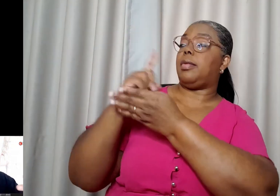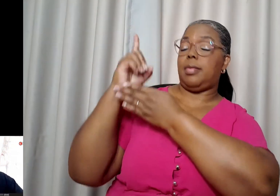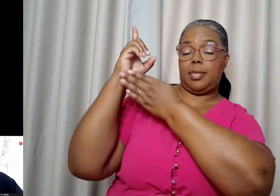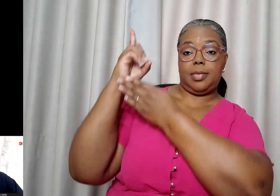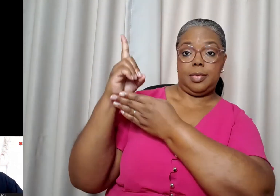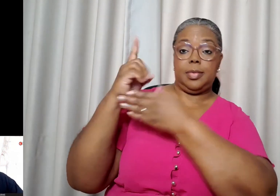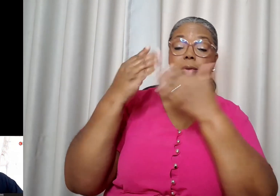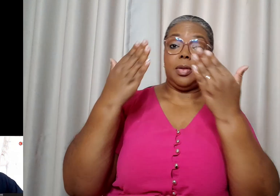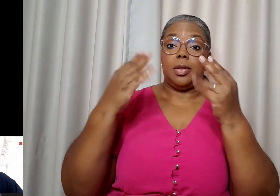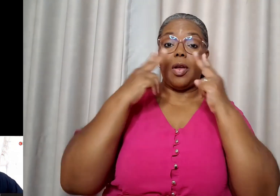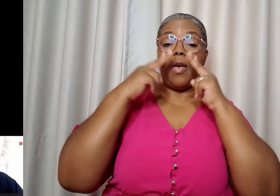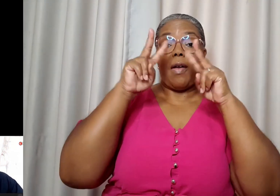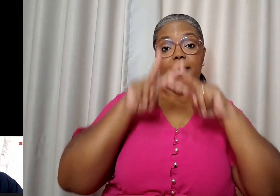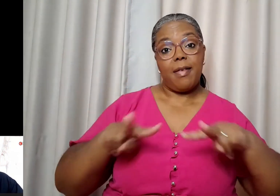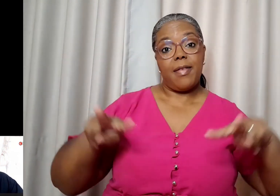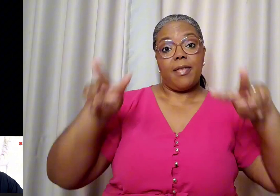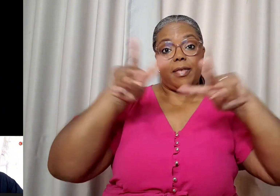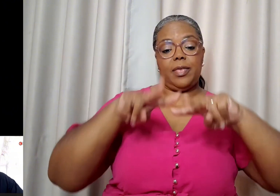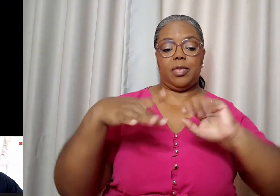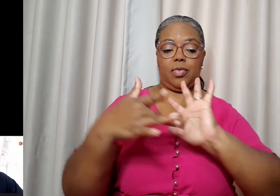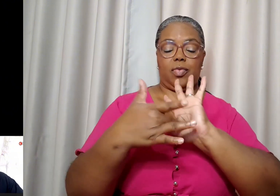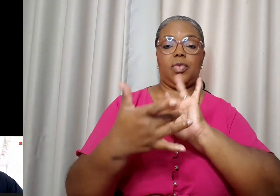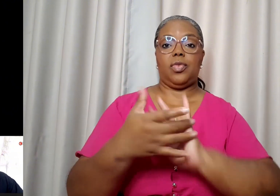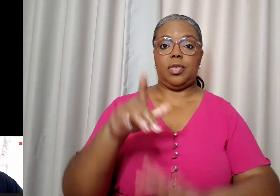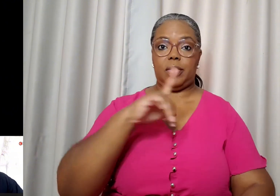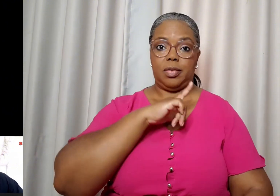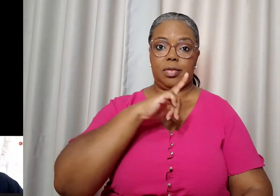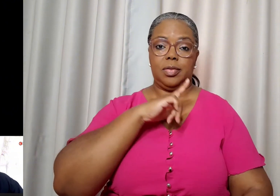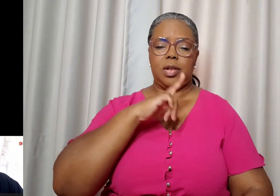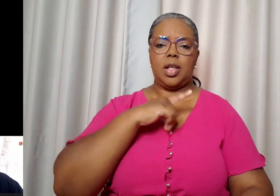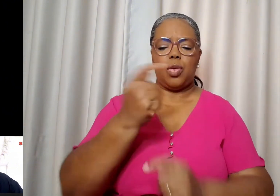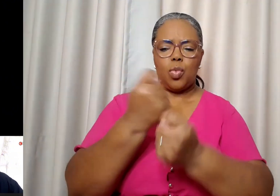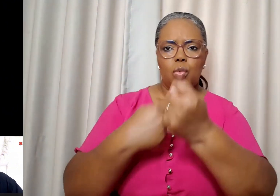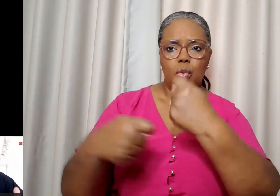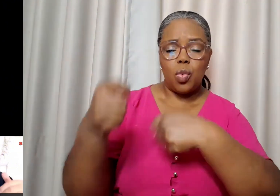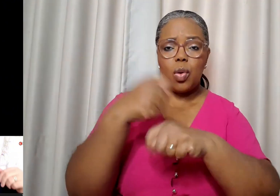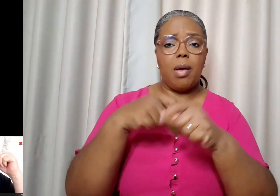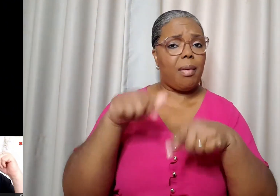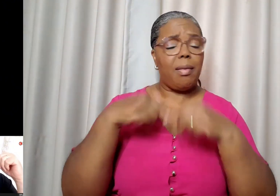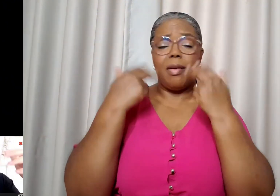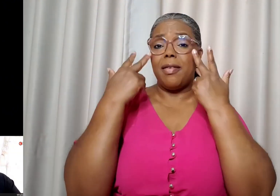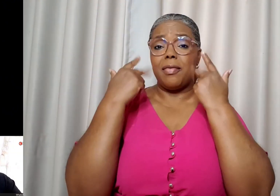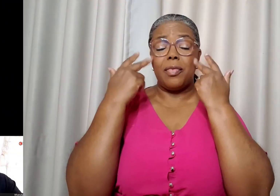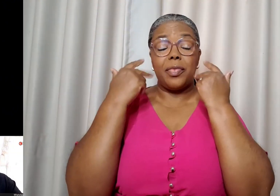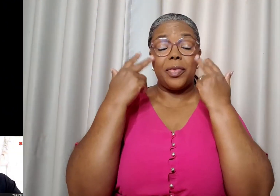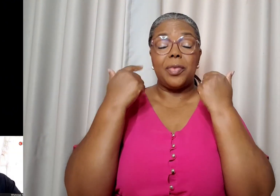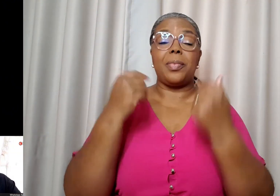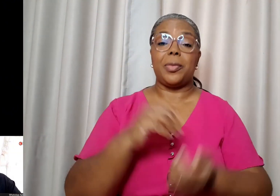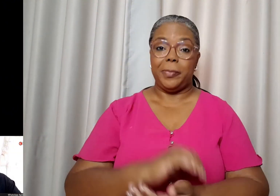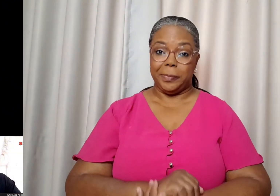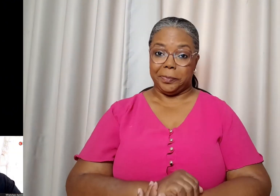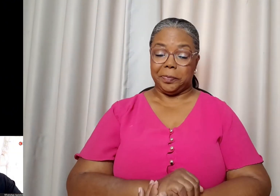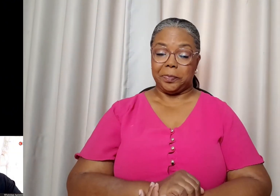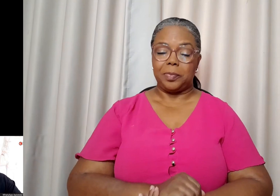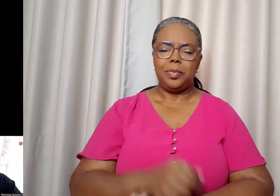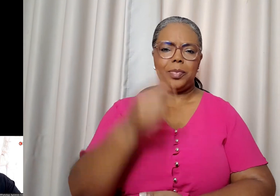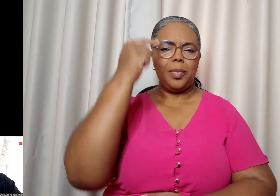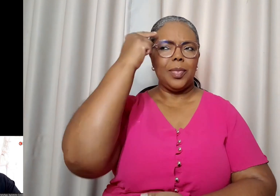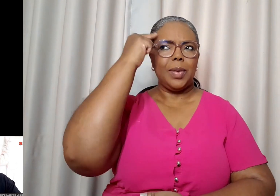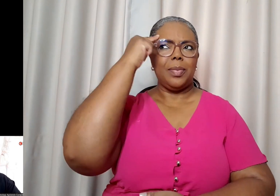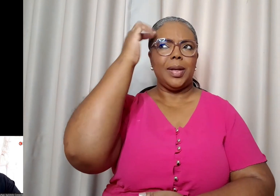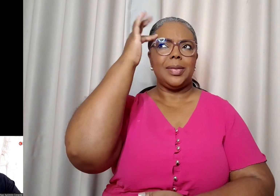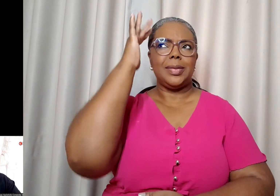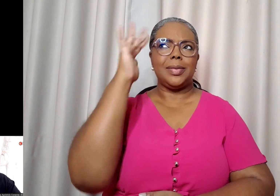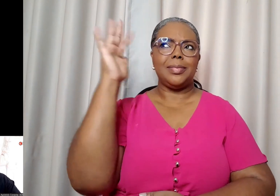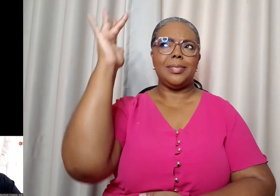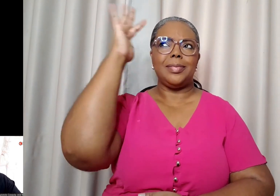que Jesus tinha do mercado de negócio era normal. Imagina só, você chega lá no